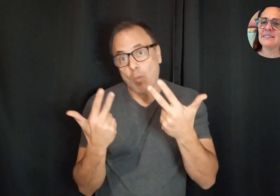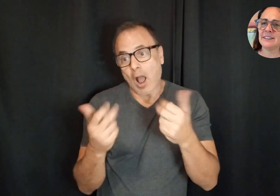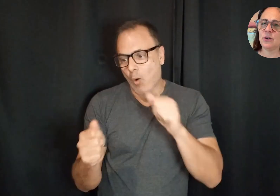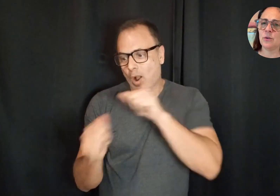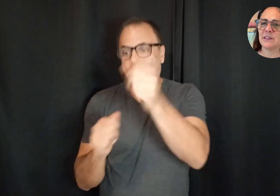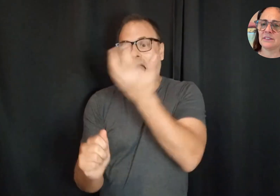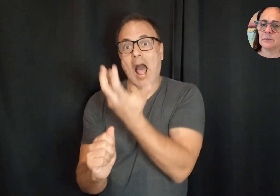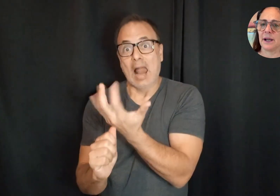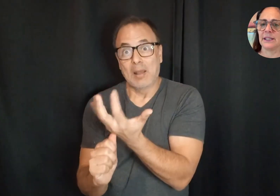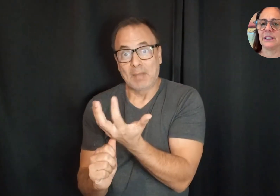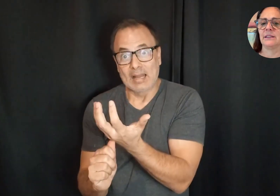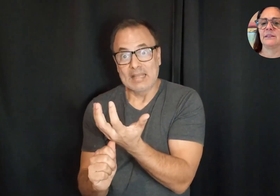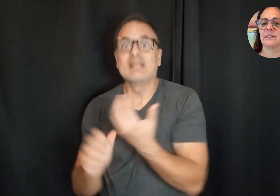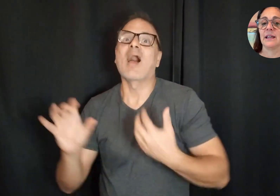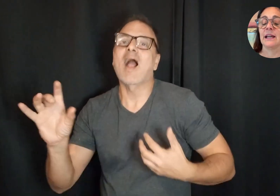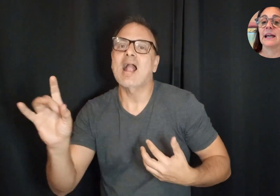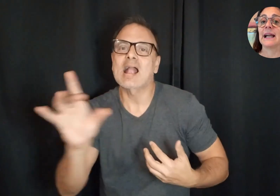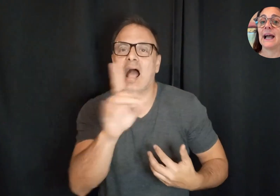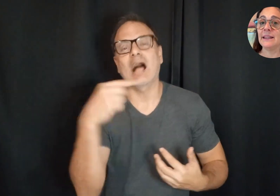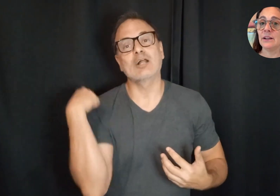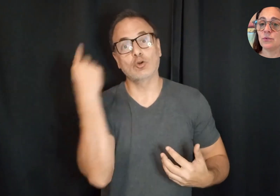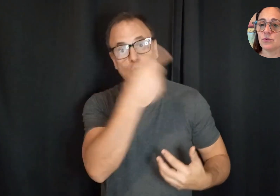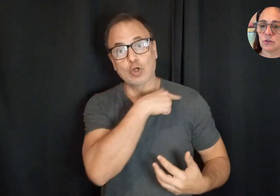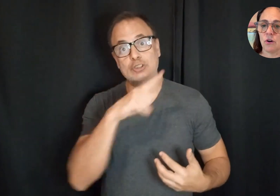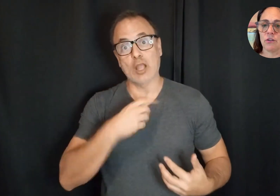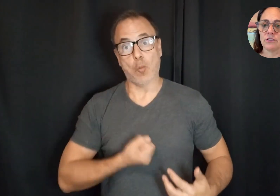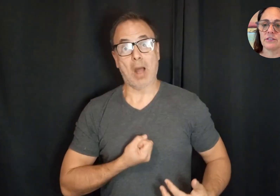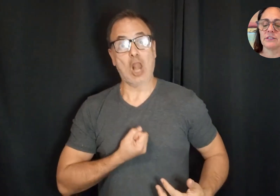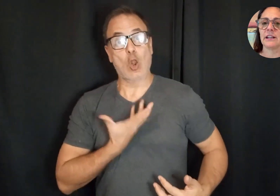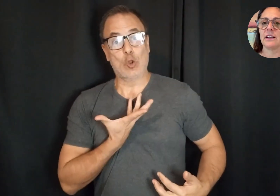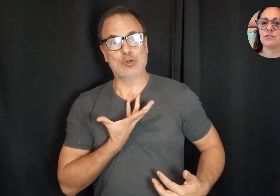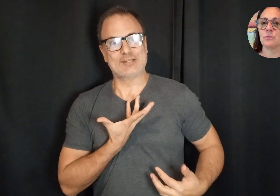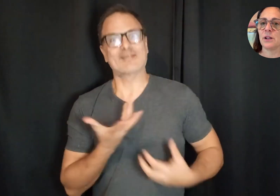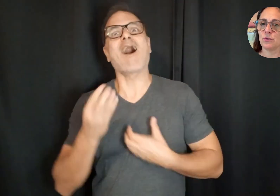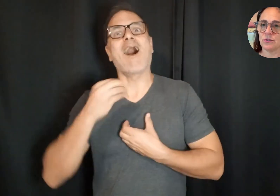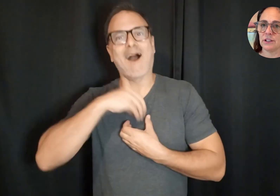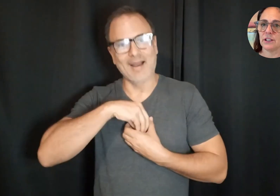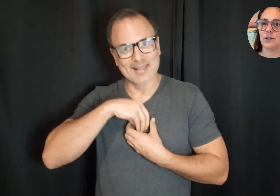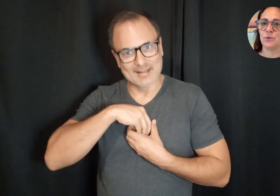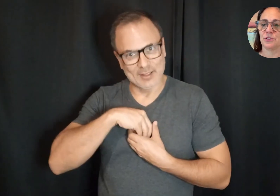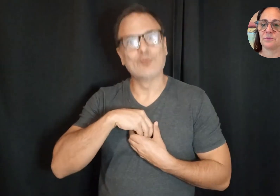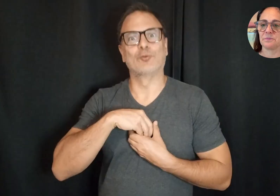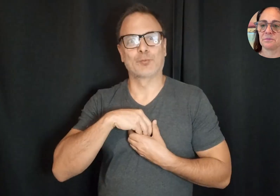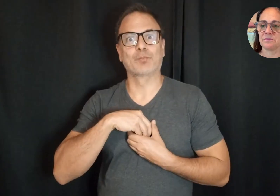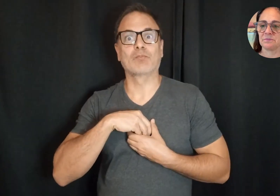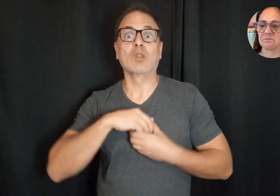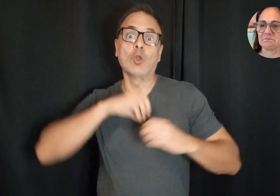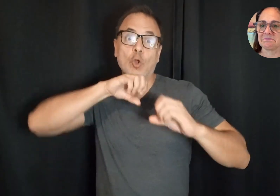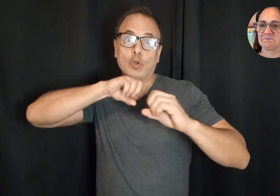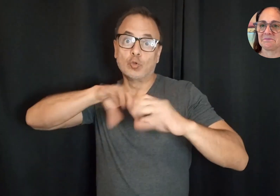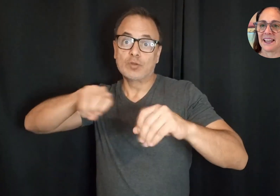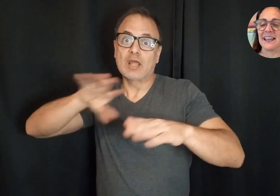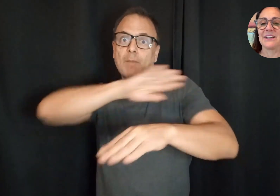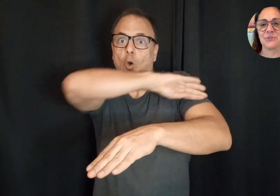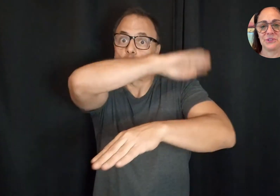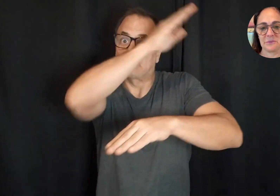assim como as lamparinas, cada um de nós traz uma luz interior. No Sermão